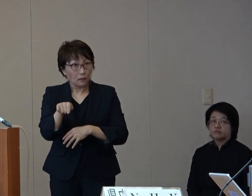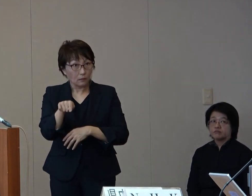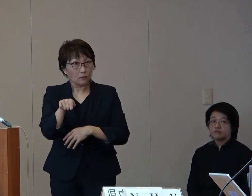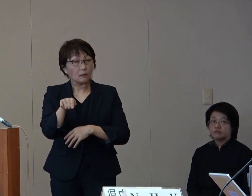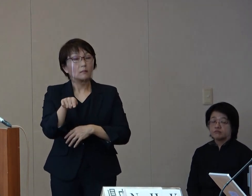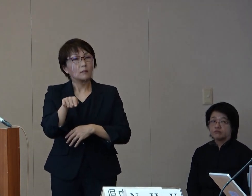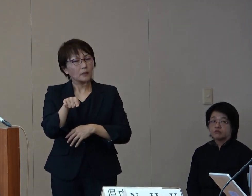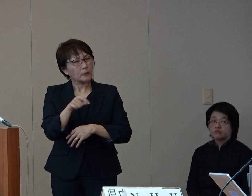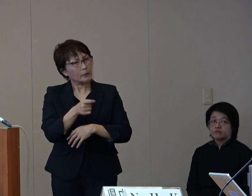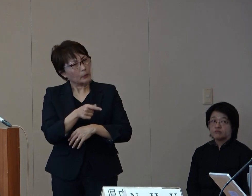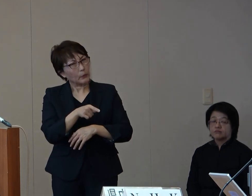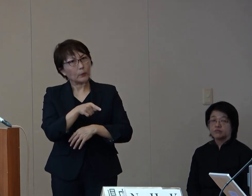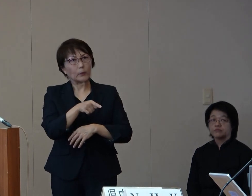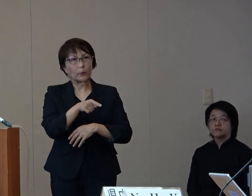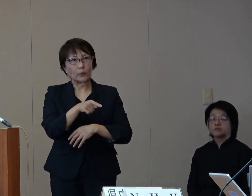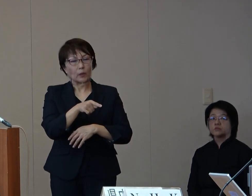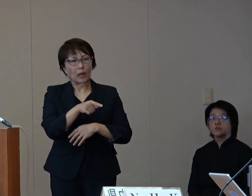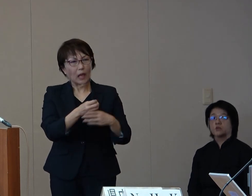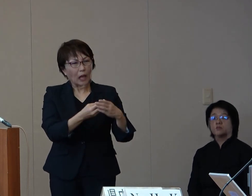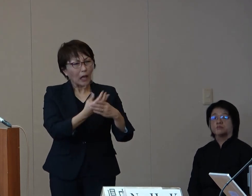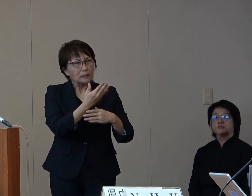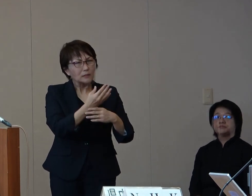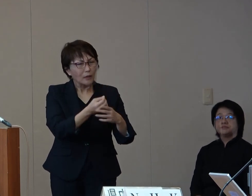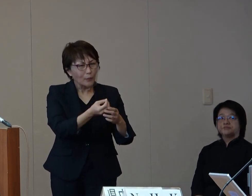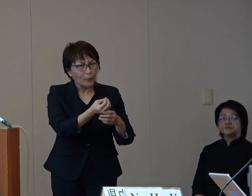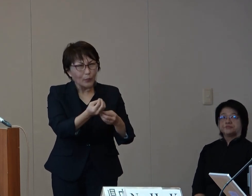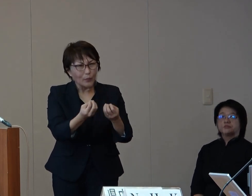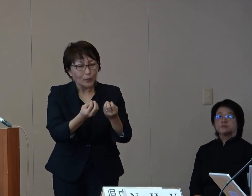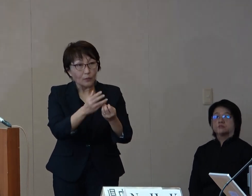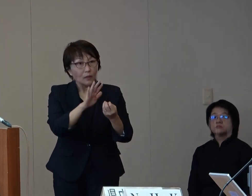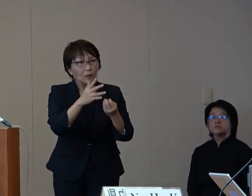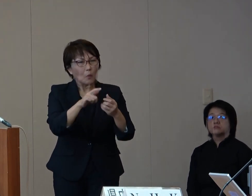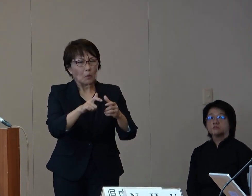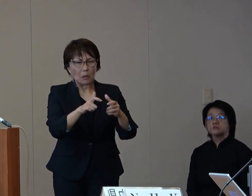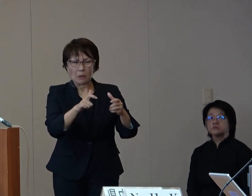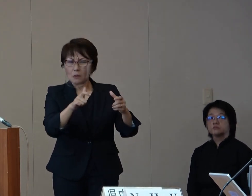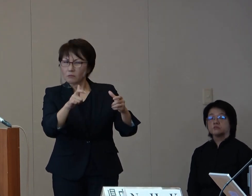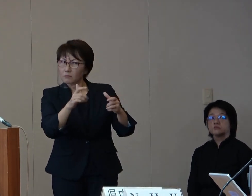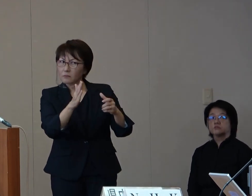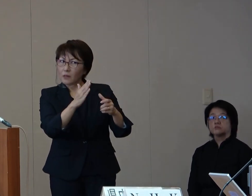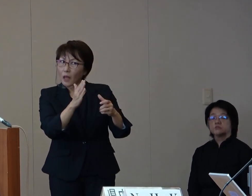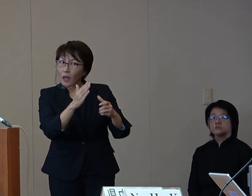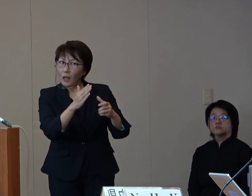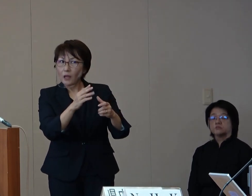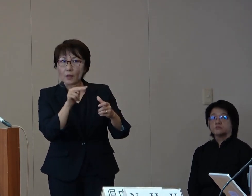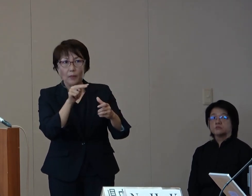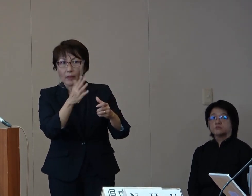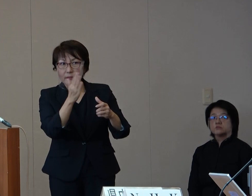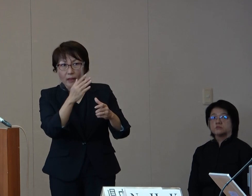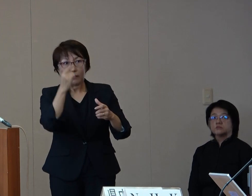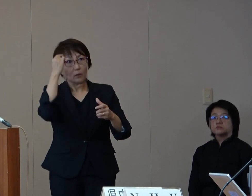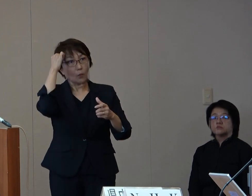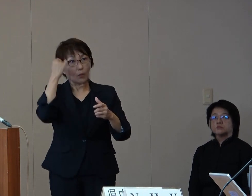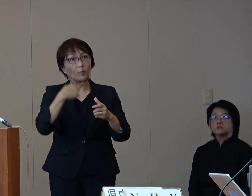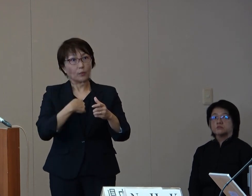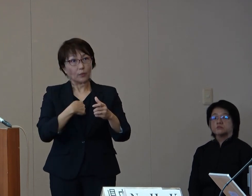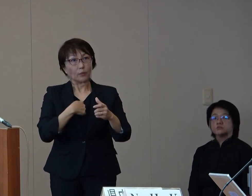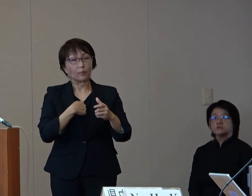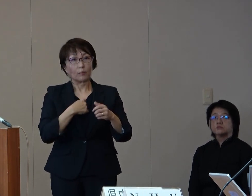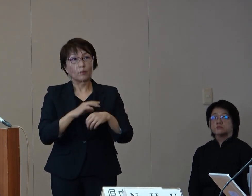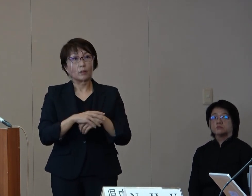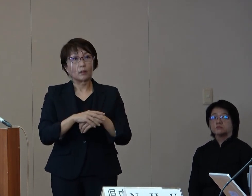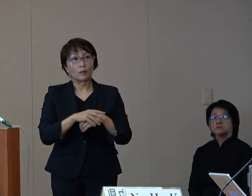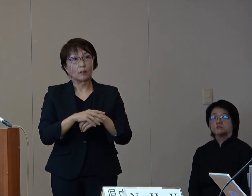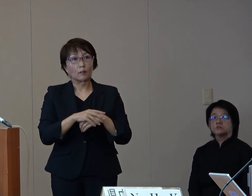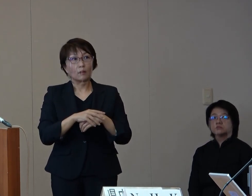ついては少しあの甘えさせましているものそれが拡大するという憲法には見られないということもあり